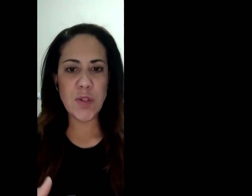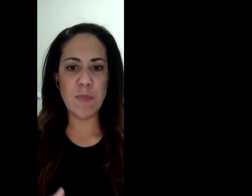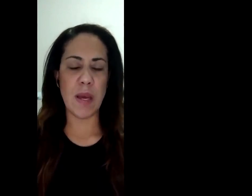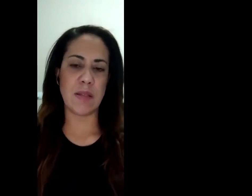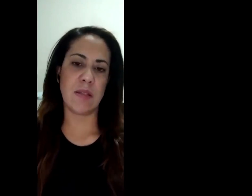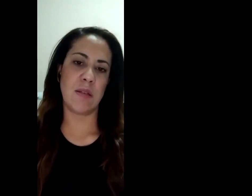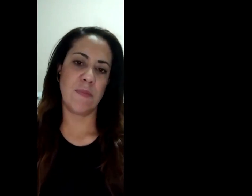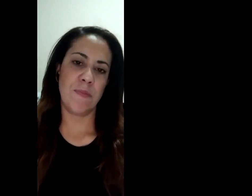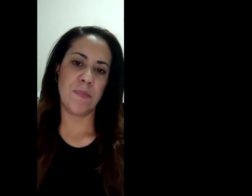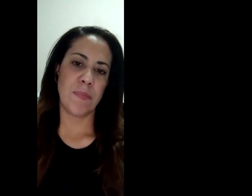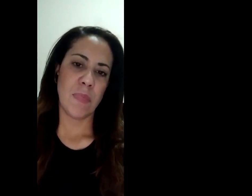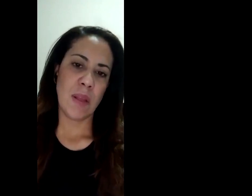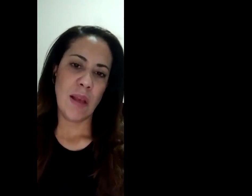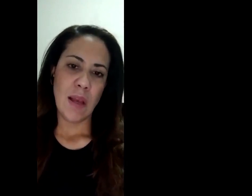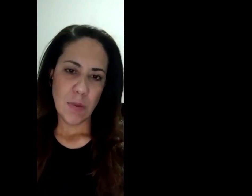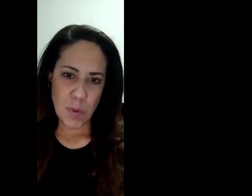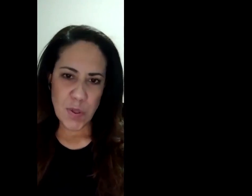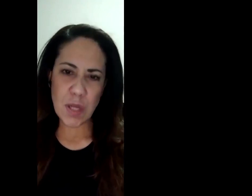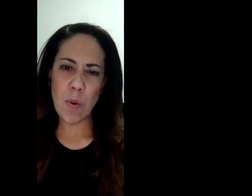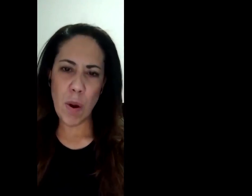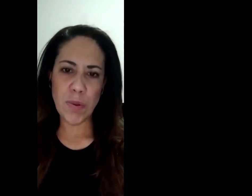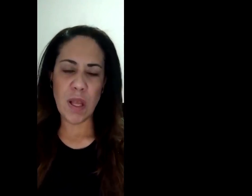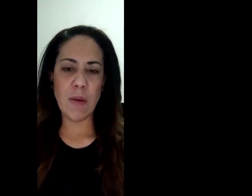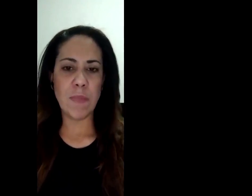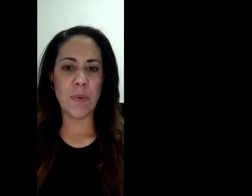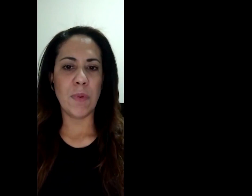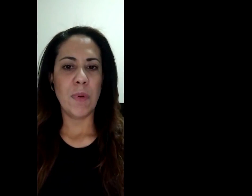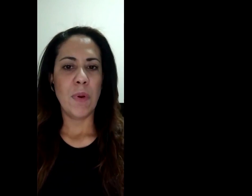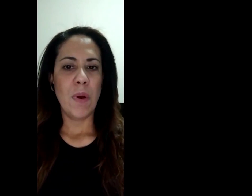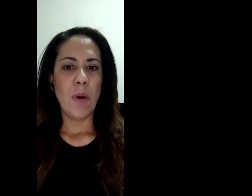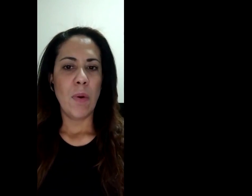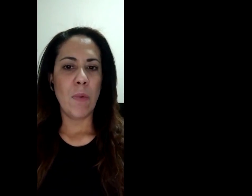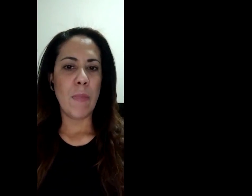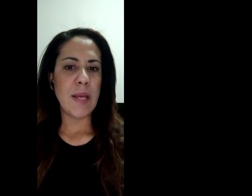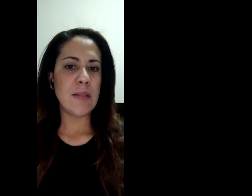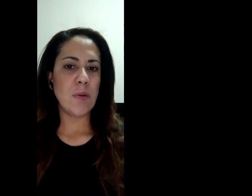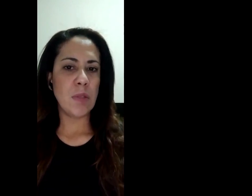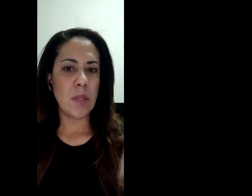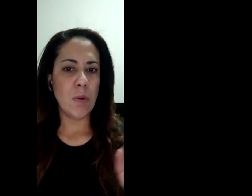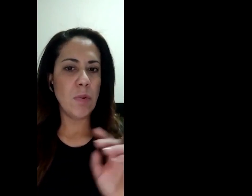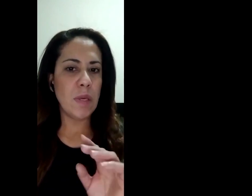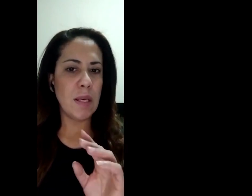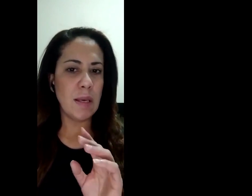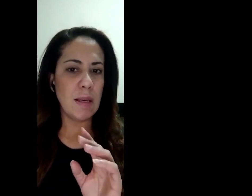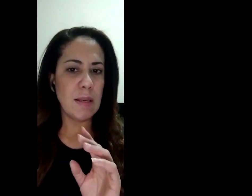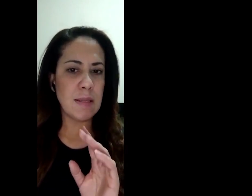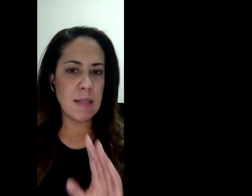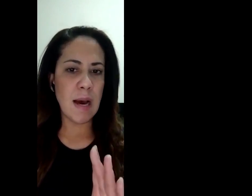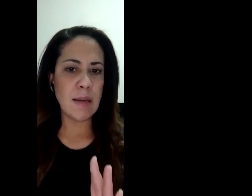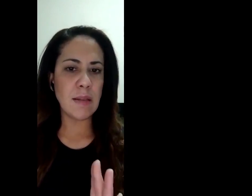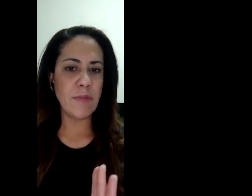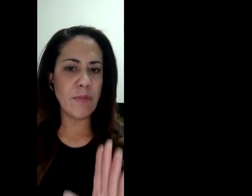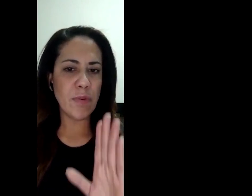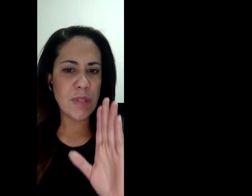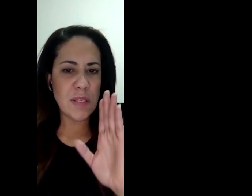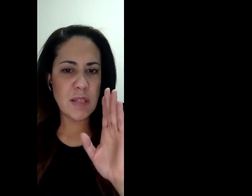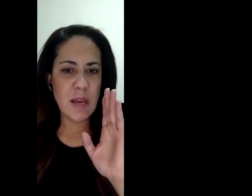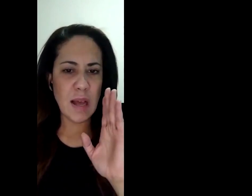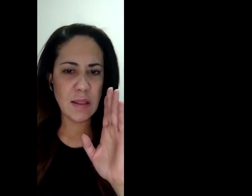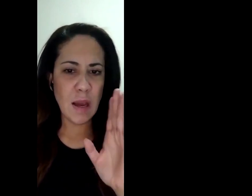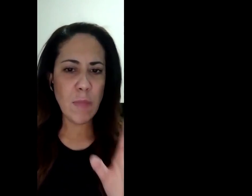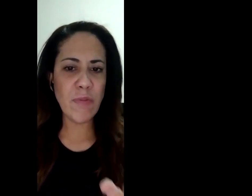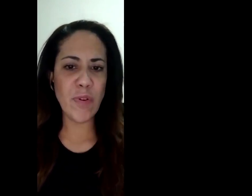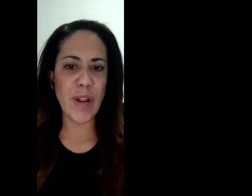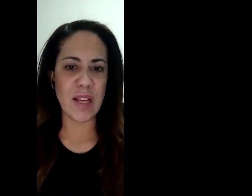de um grande mestre. Quando chegou ao templo, o mestre ordenou que Siddhartha